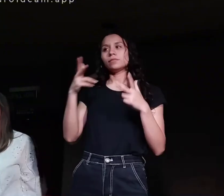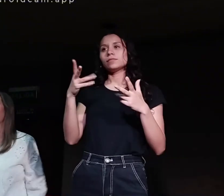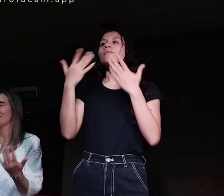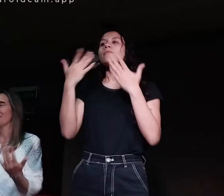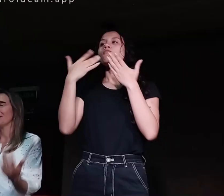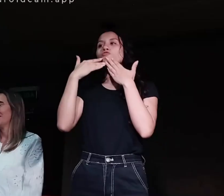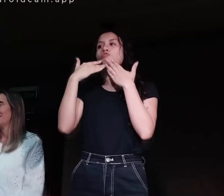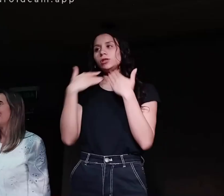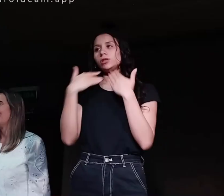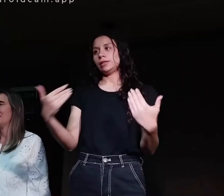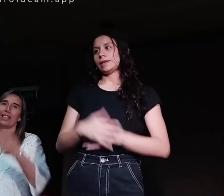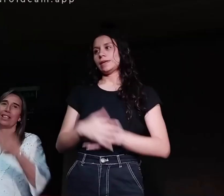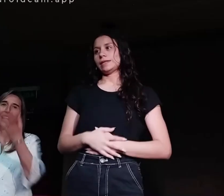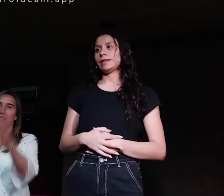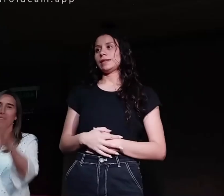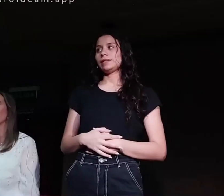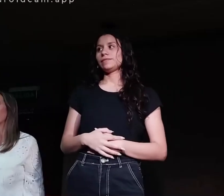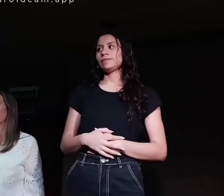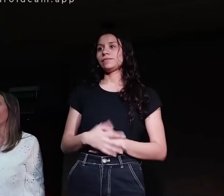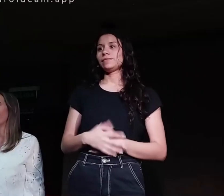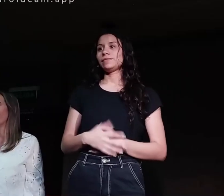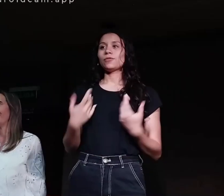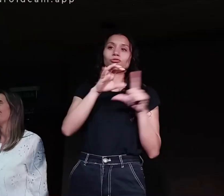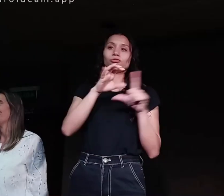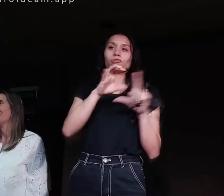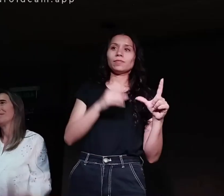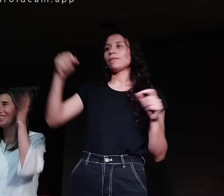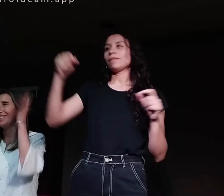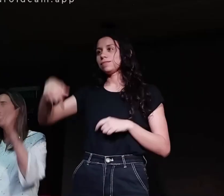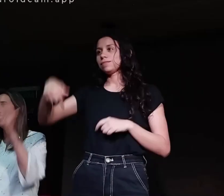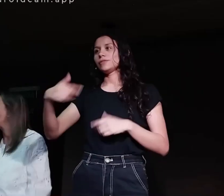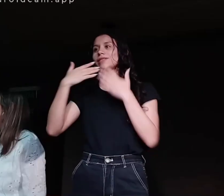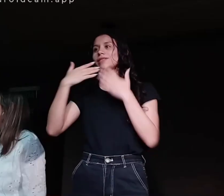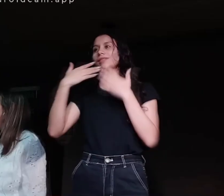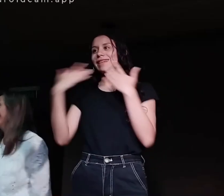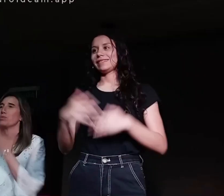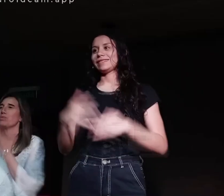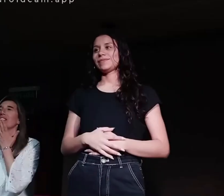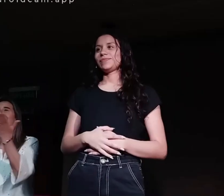acá y de ahí en el Zoom. Y nada, gracias.